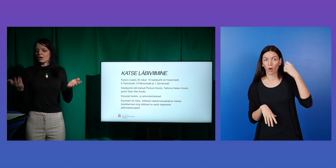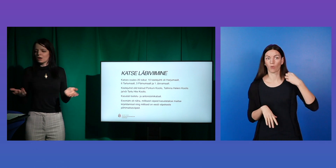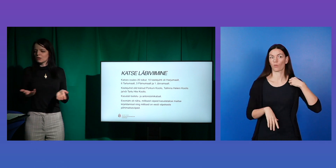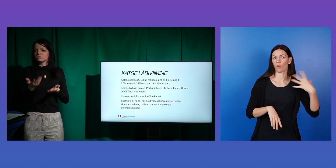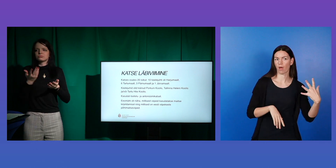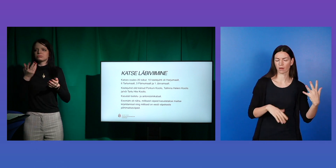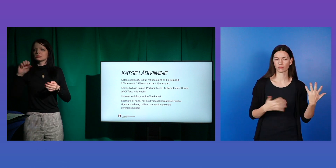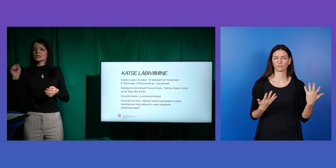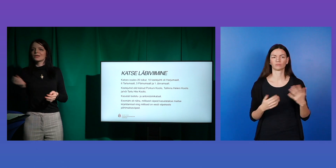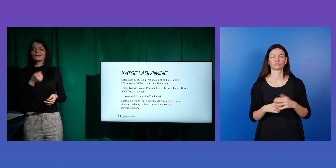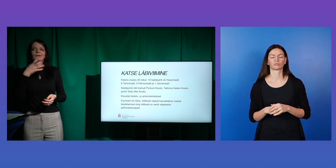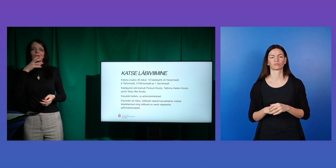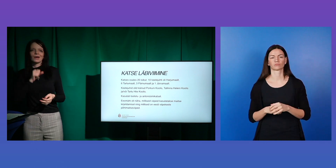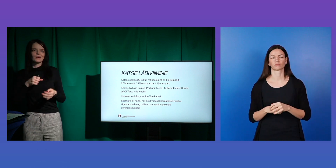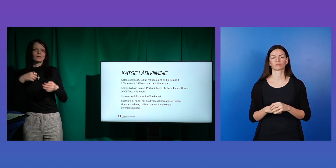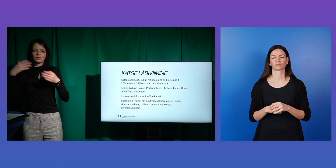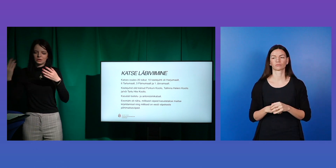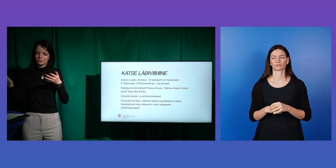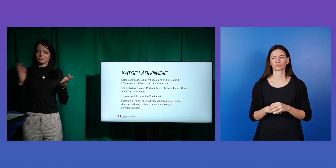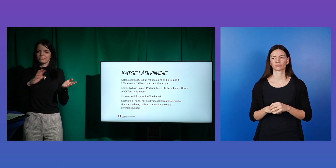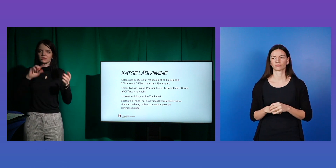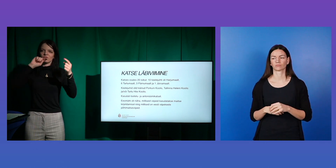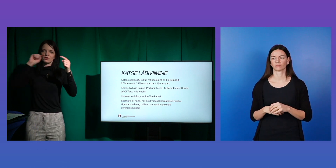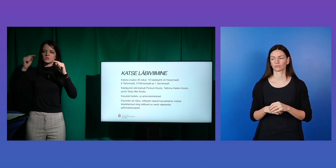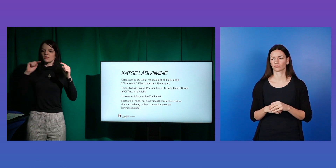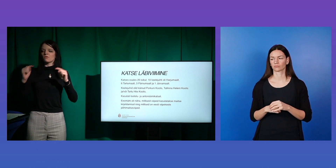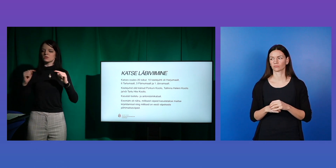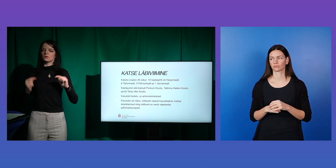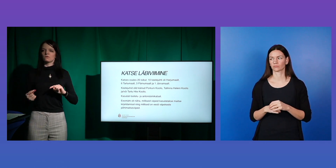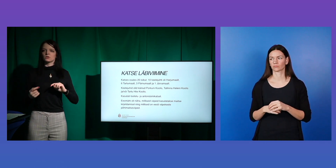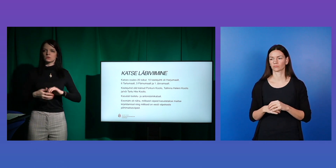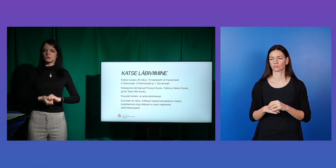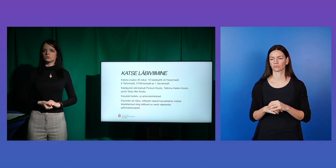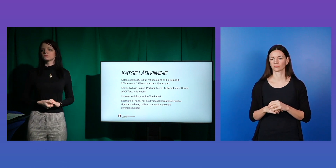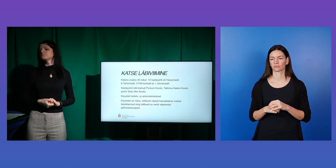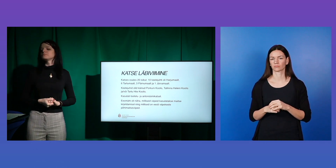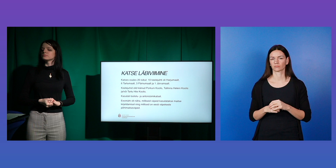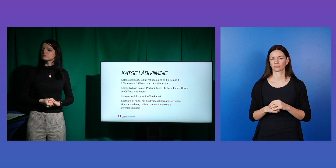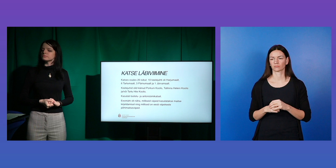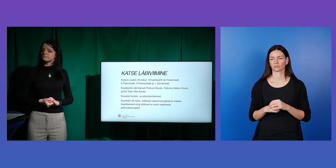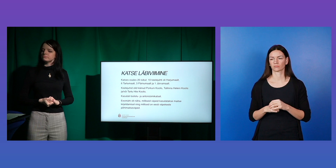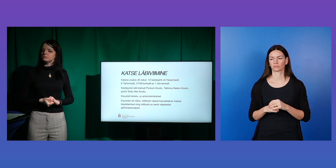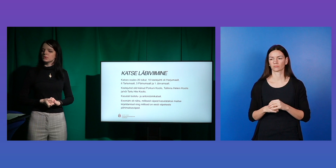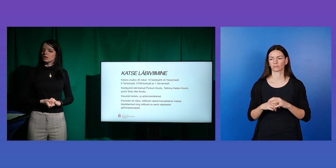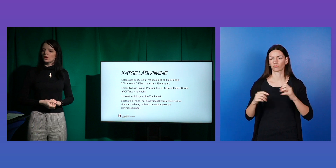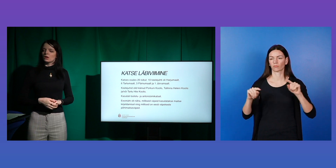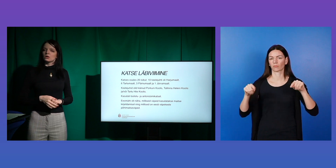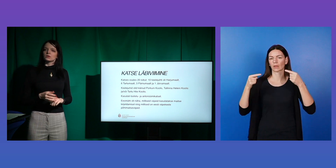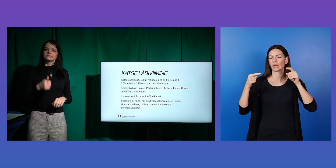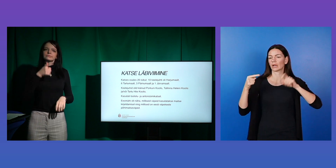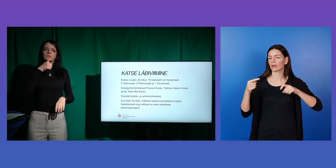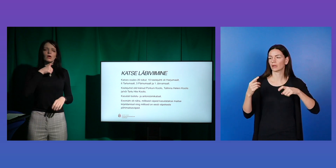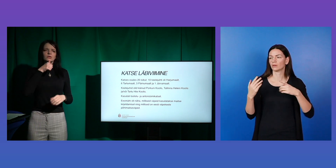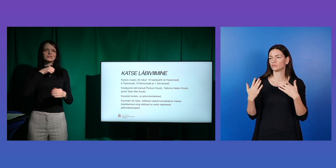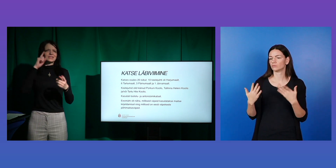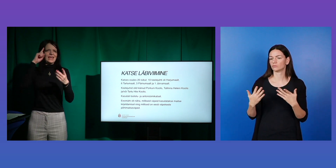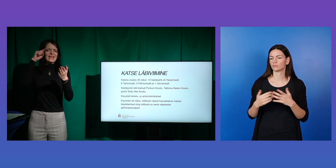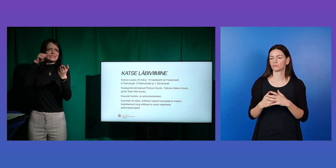must ja valge, kiire, aeglane ja nii edasi. Ühesõnaga oli vaja leida vastandviibe.